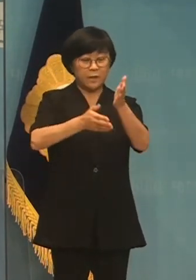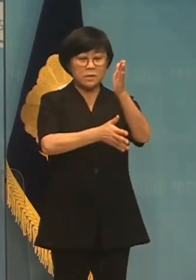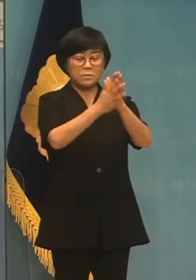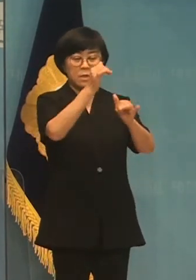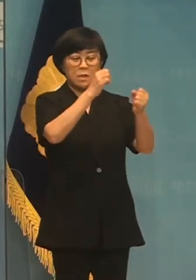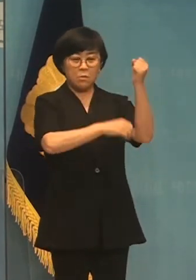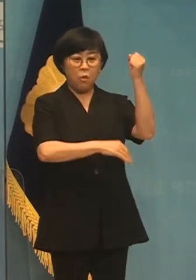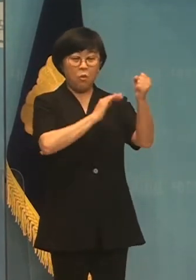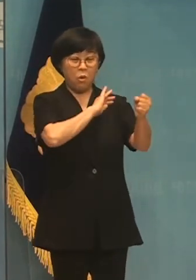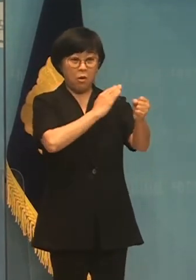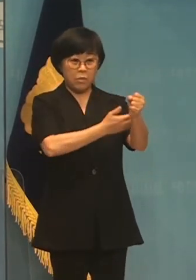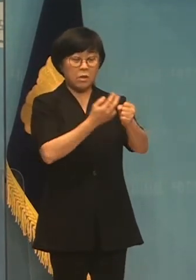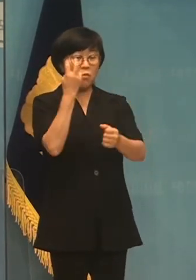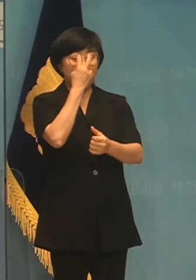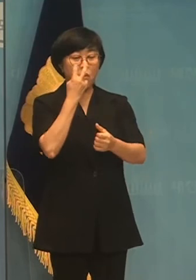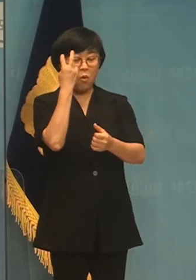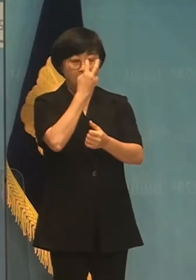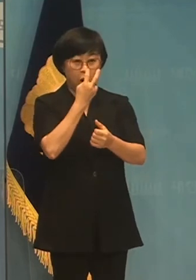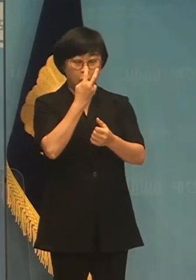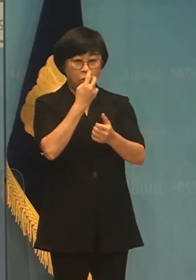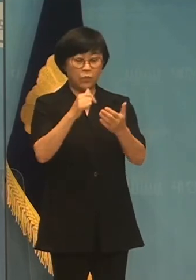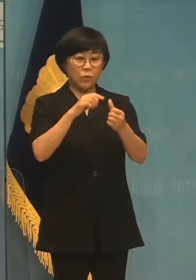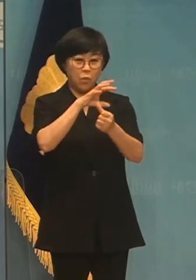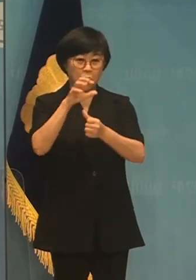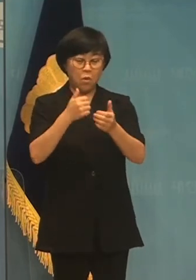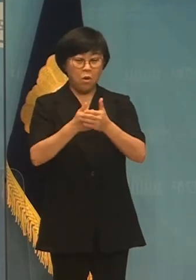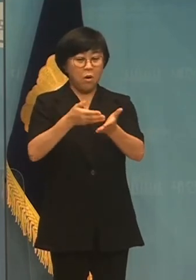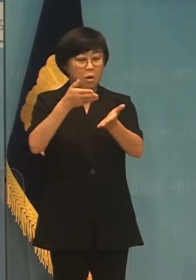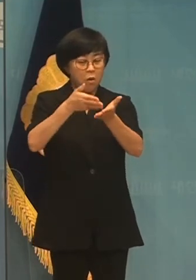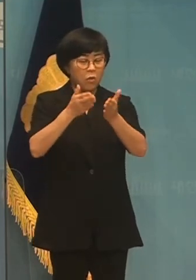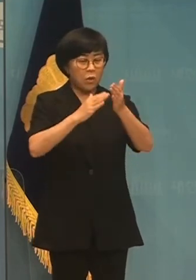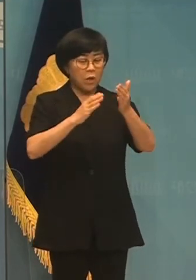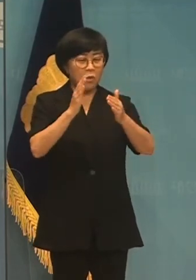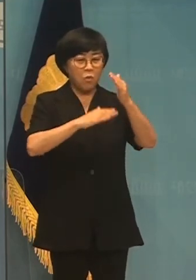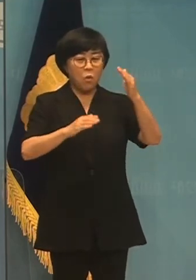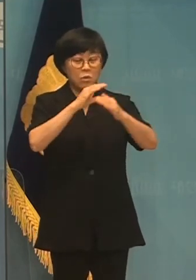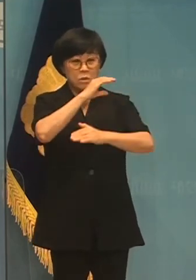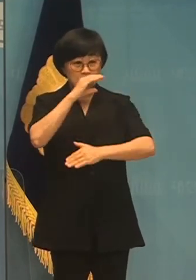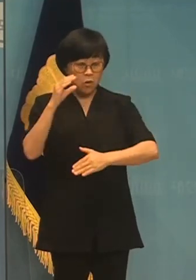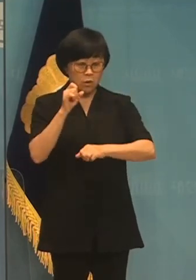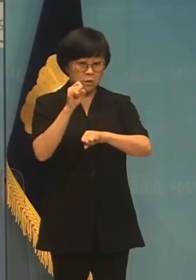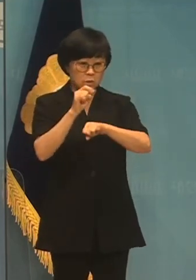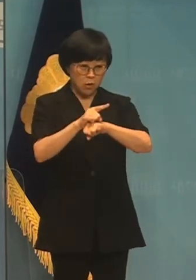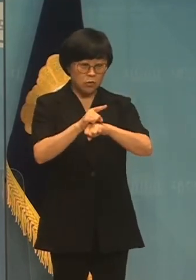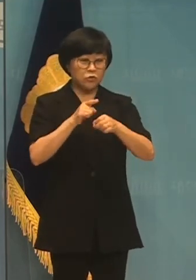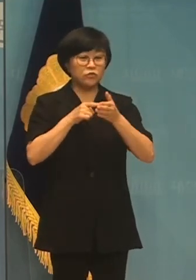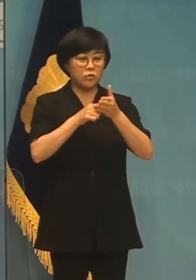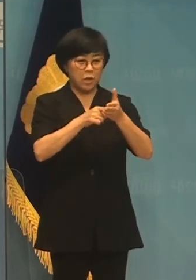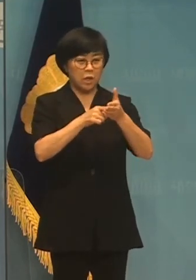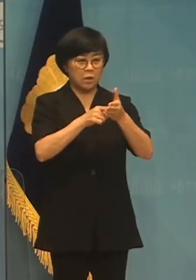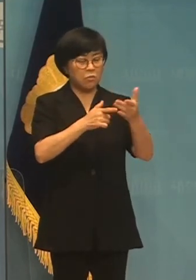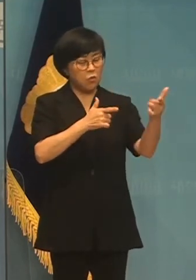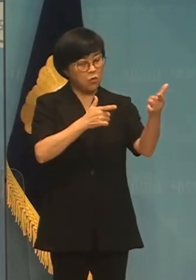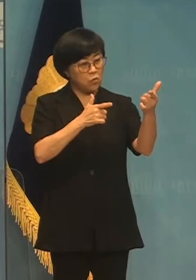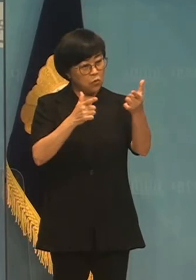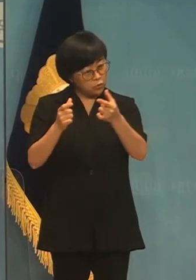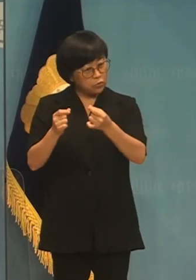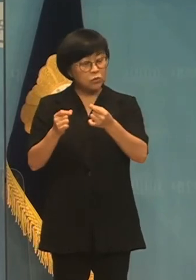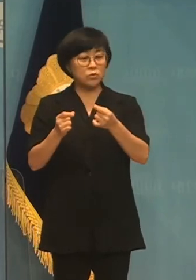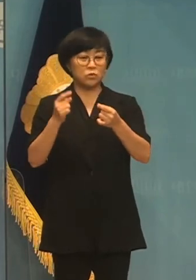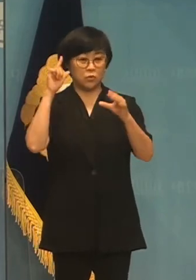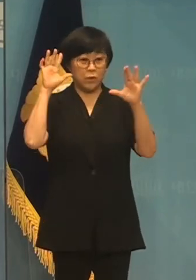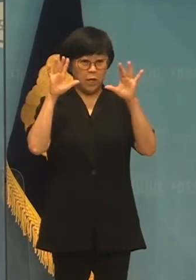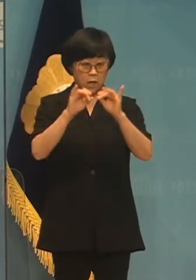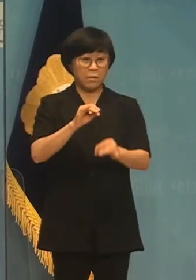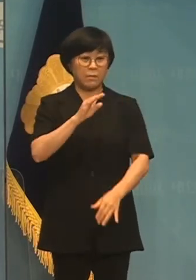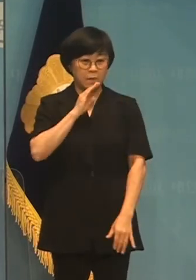시민들의 기본권을 보호하고 언론의 공정성을 추구하자는데 그 누구도 반대하지 않습니다.